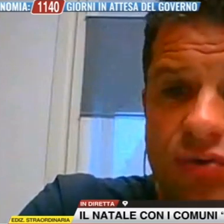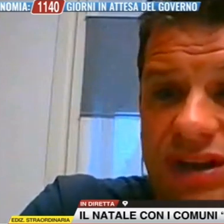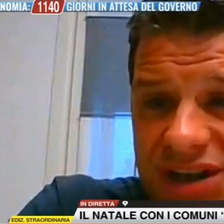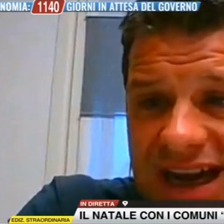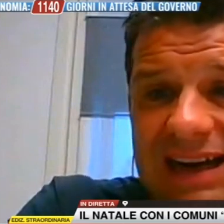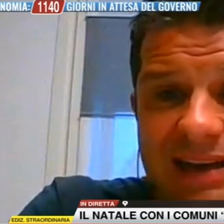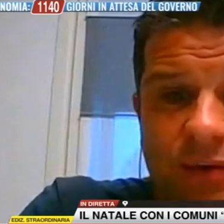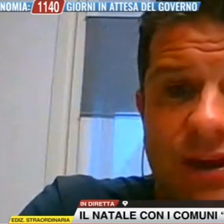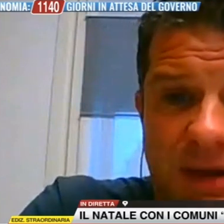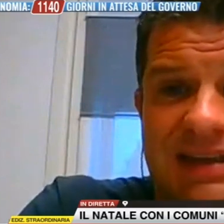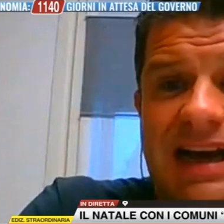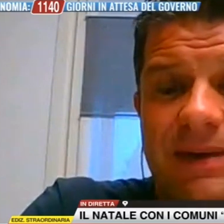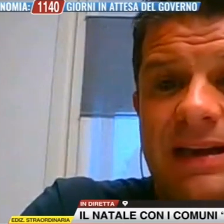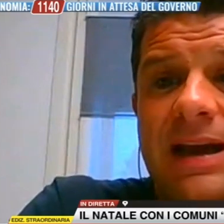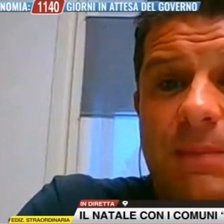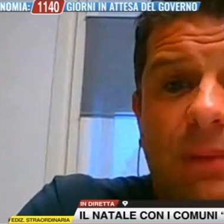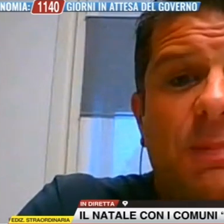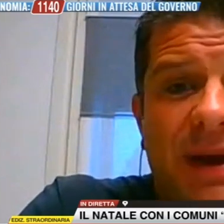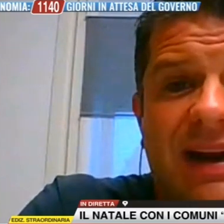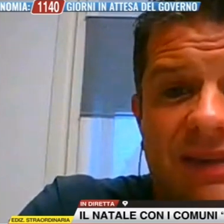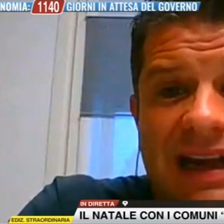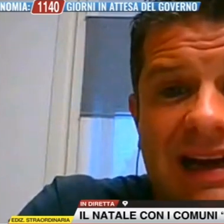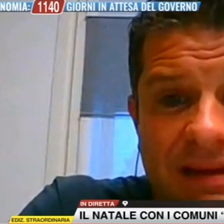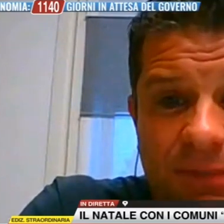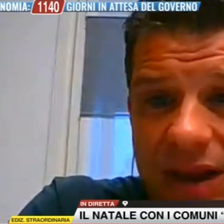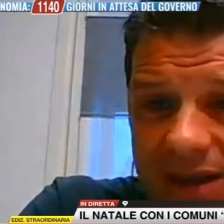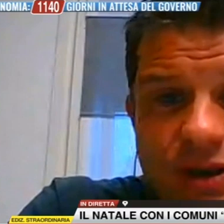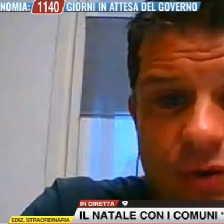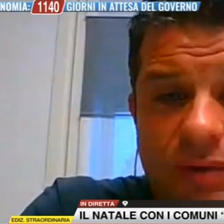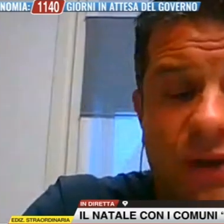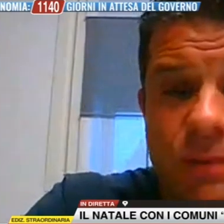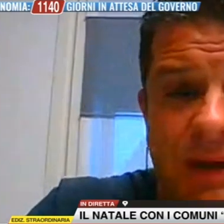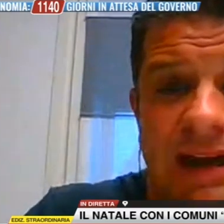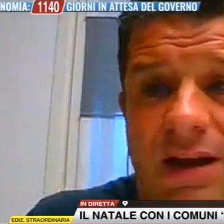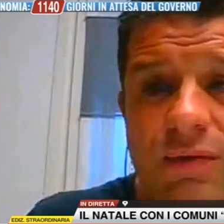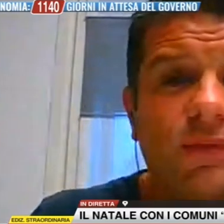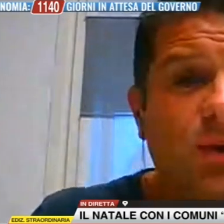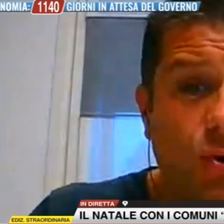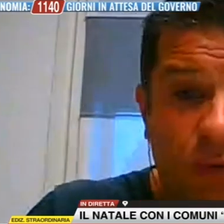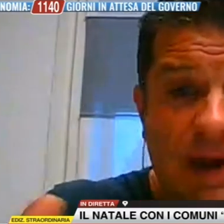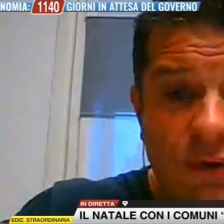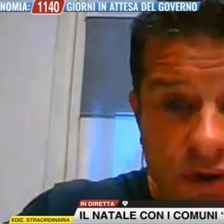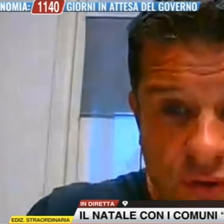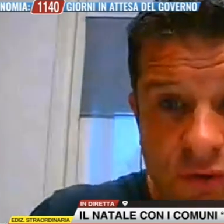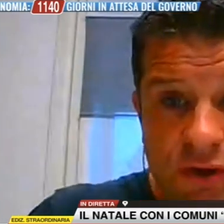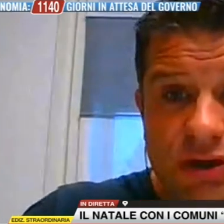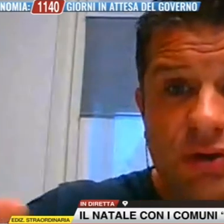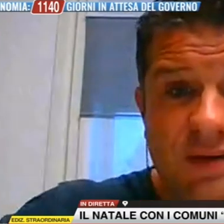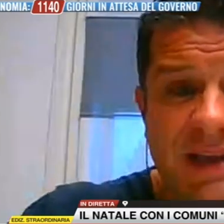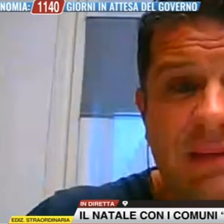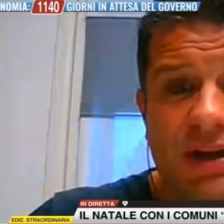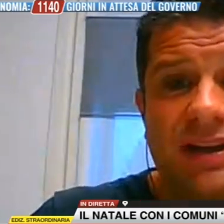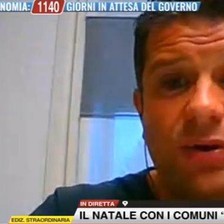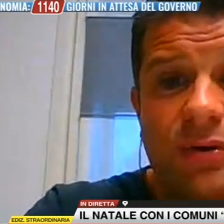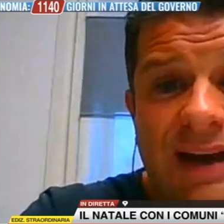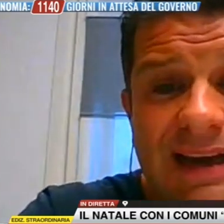non sono necessarie o indispensabili proprio per evitare di portare in giro questo virus, perché questo virus lo portiamo in giro noi, cioè ce lo